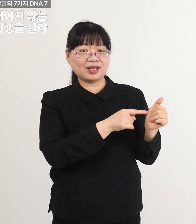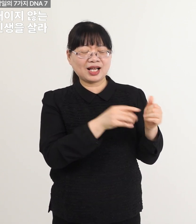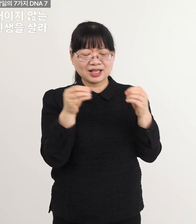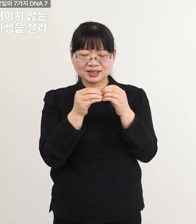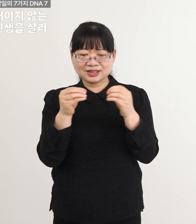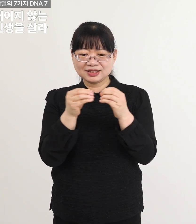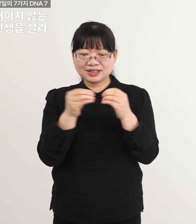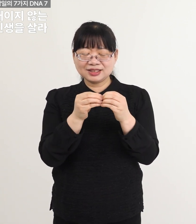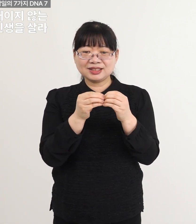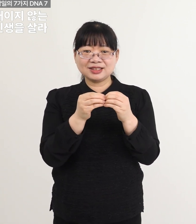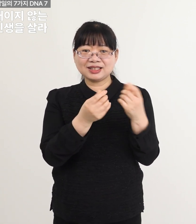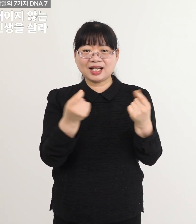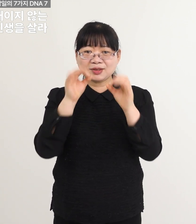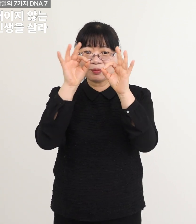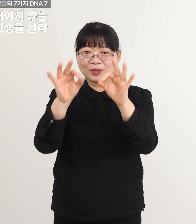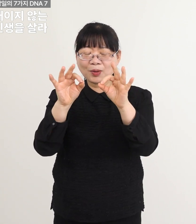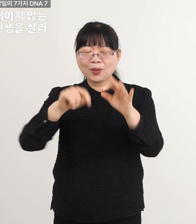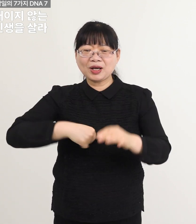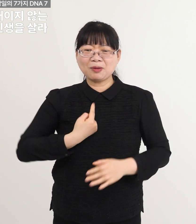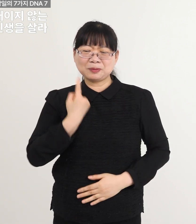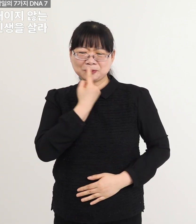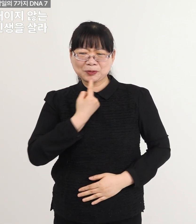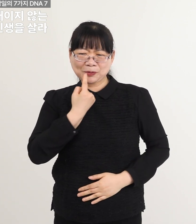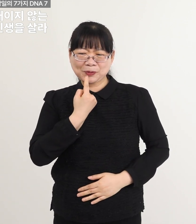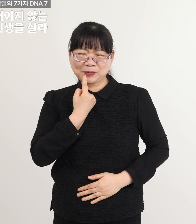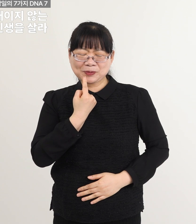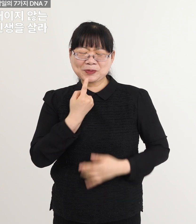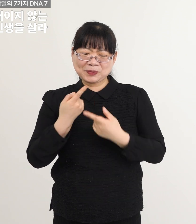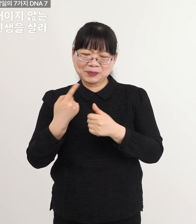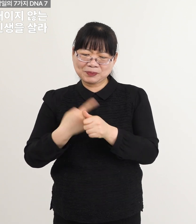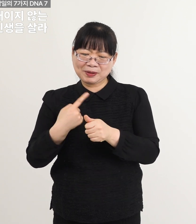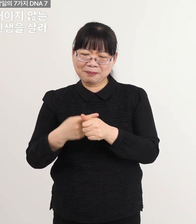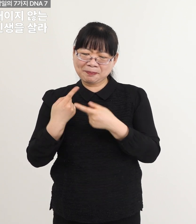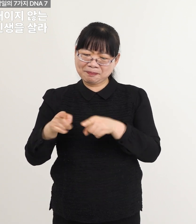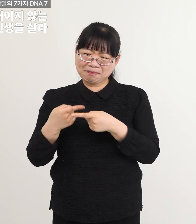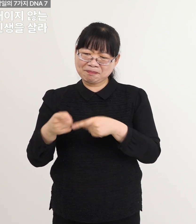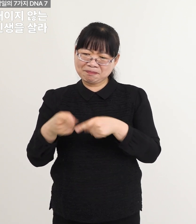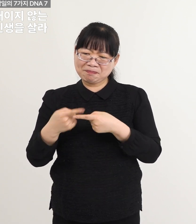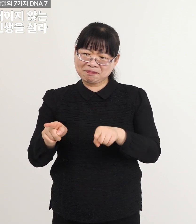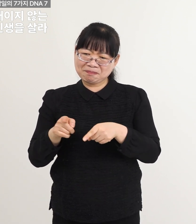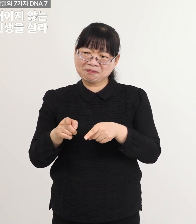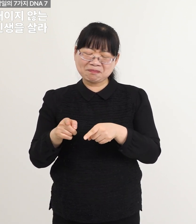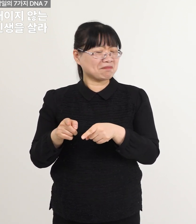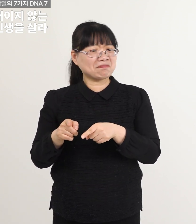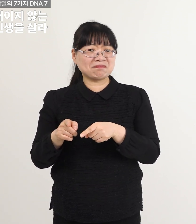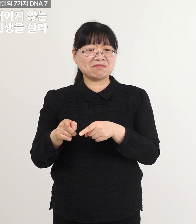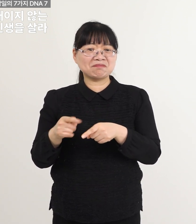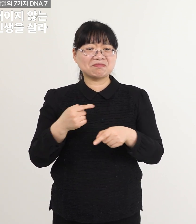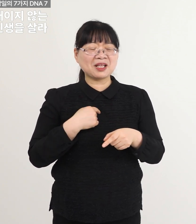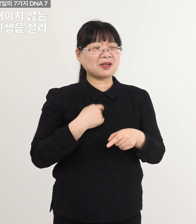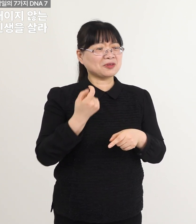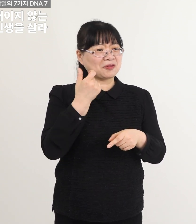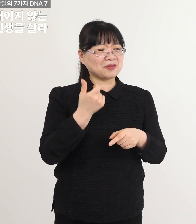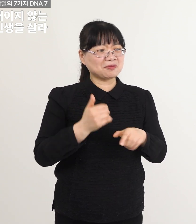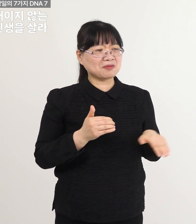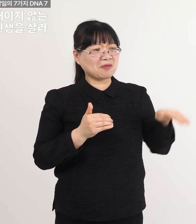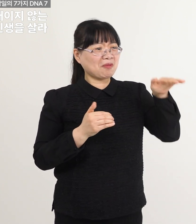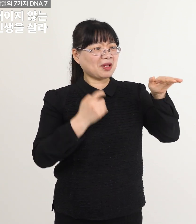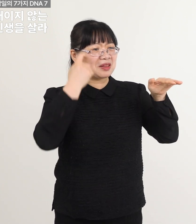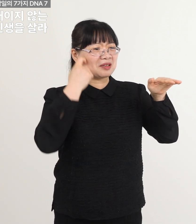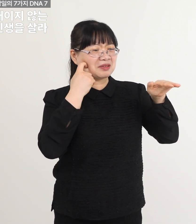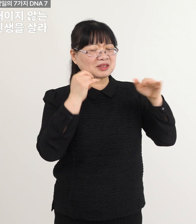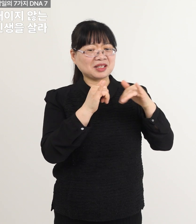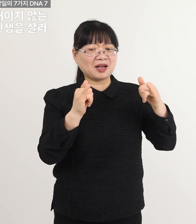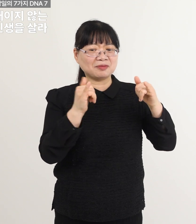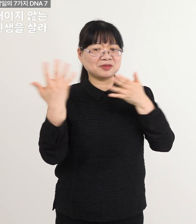같은 데다가 나름 논리를 들이대고 비판하고 하면 자기가 좀 높아져요. 사람들이